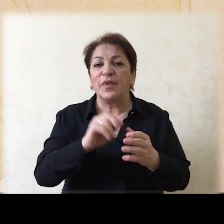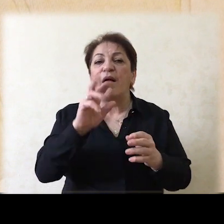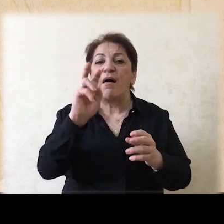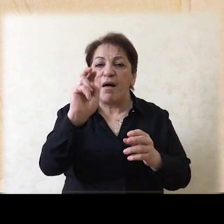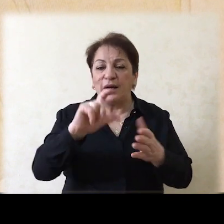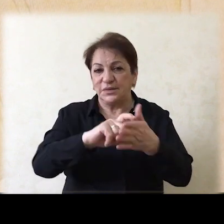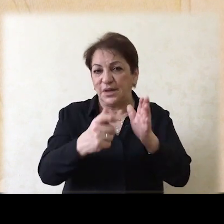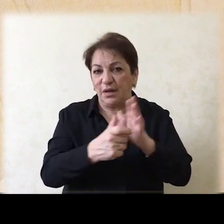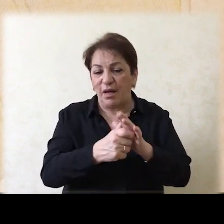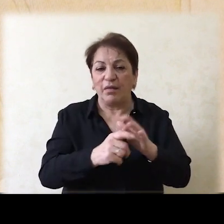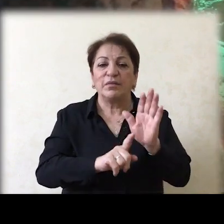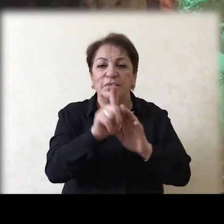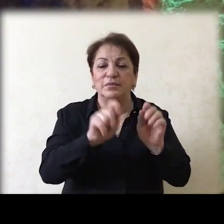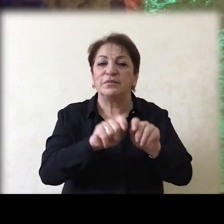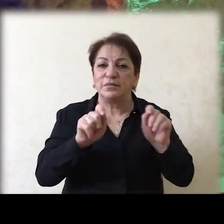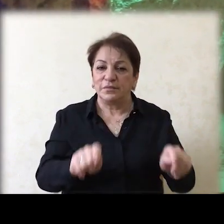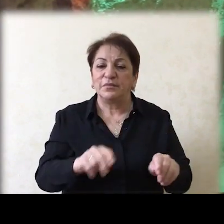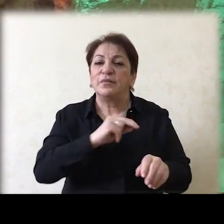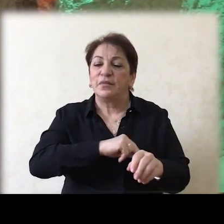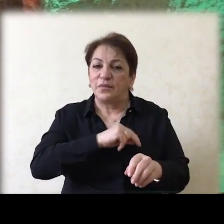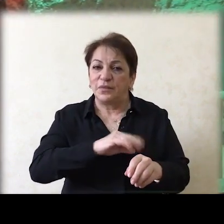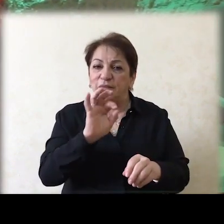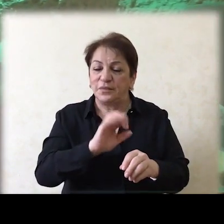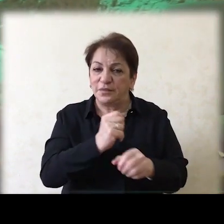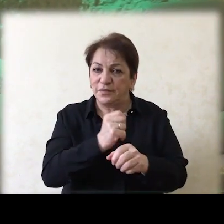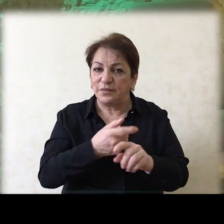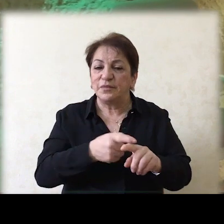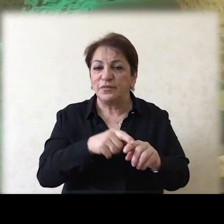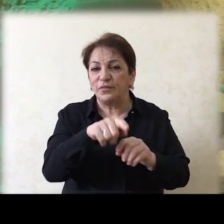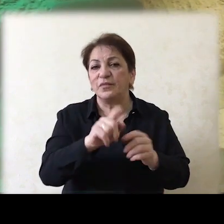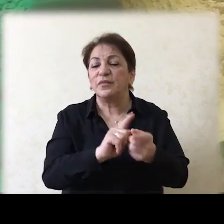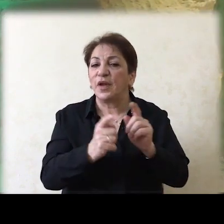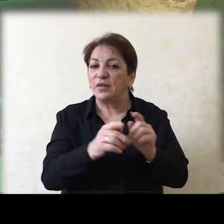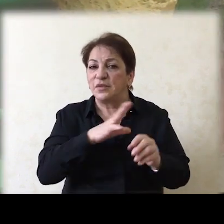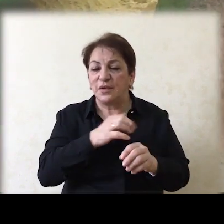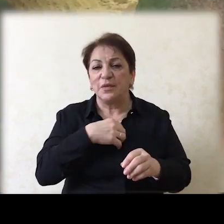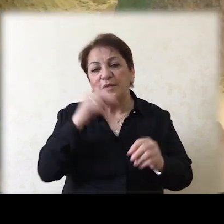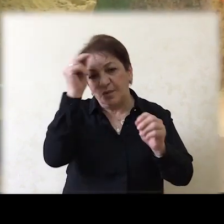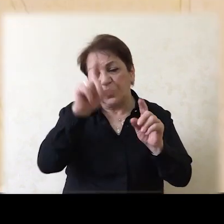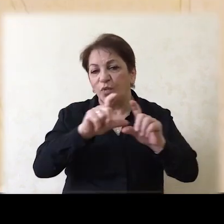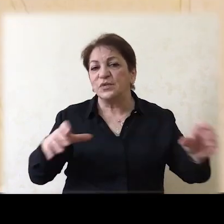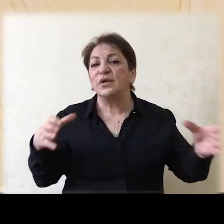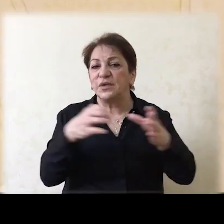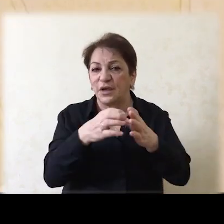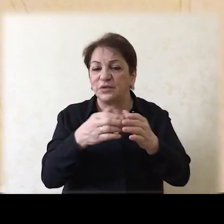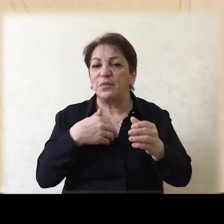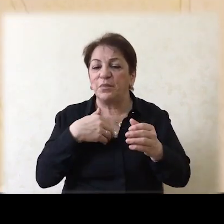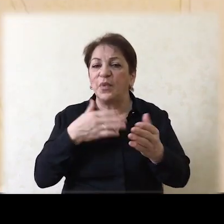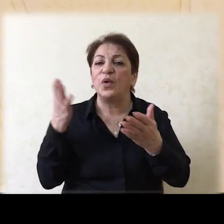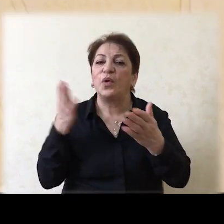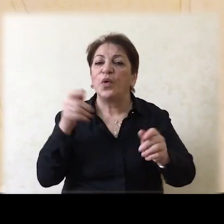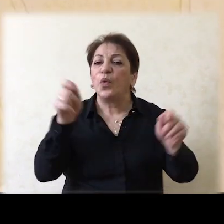սենյակի հիմնադրման աշխատանքներում, որը դարձել է և անձնակազմի և երեխաների և մեր